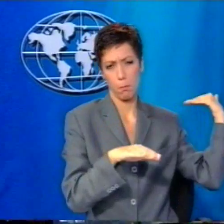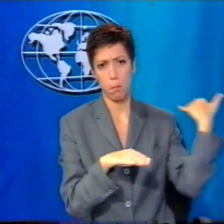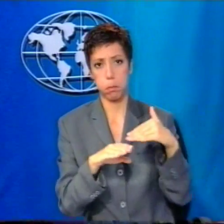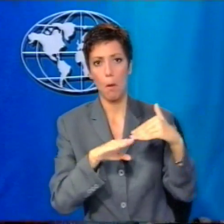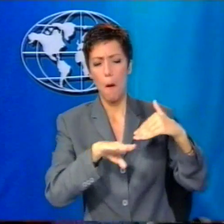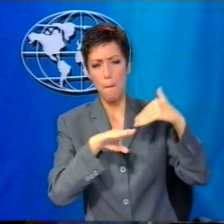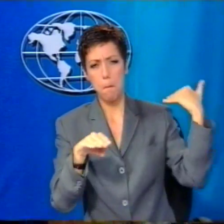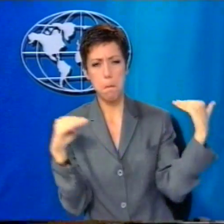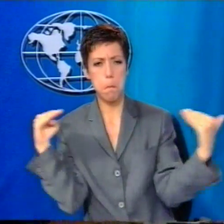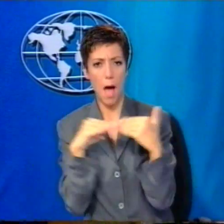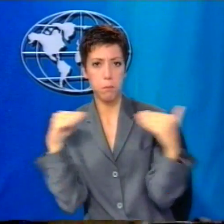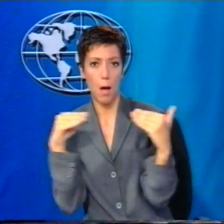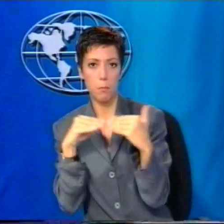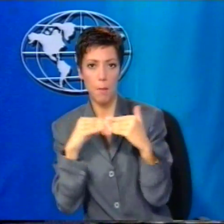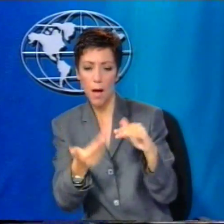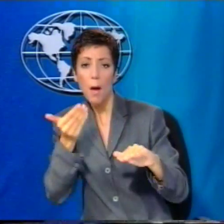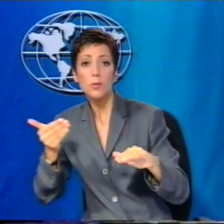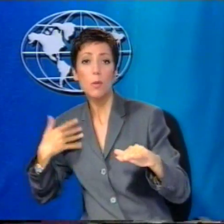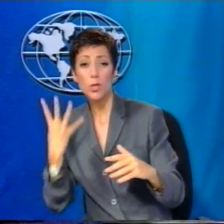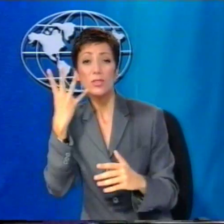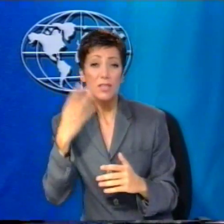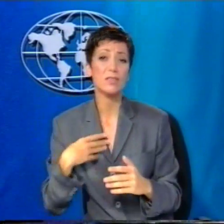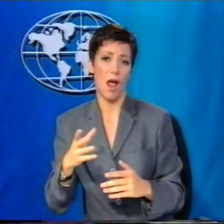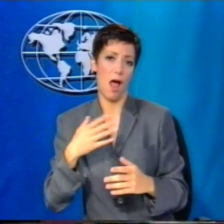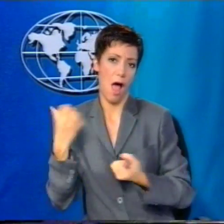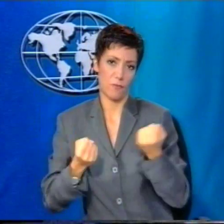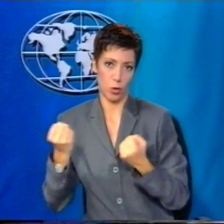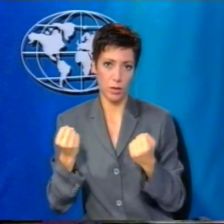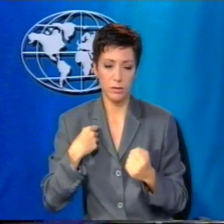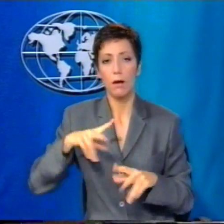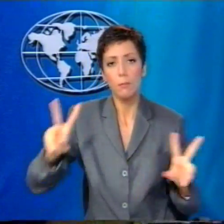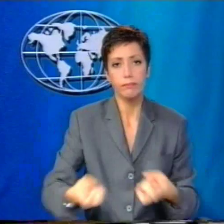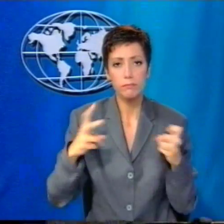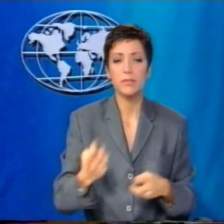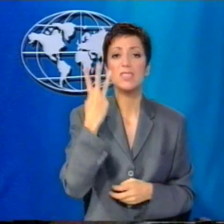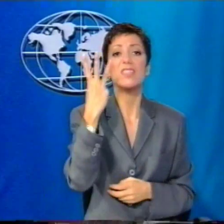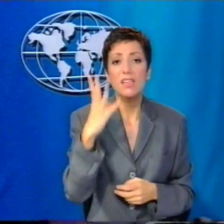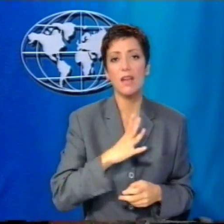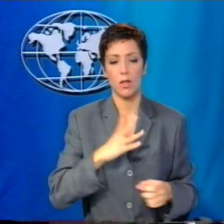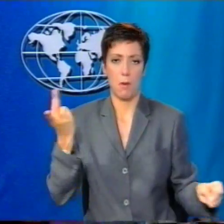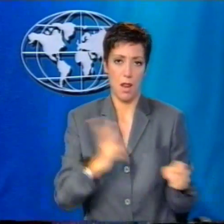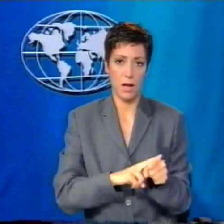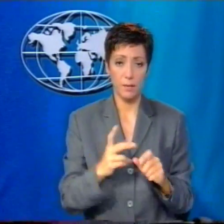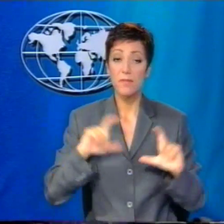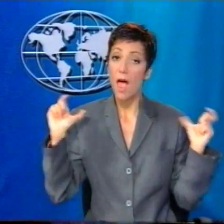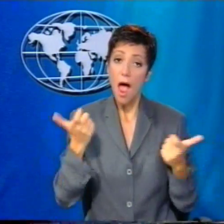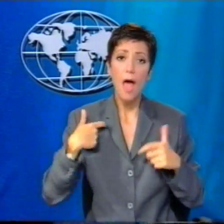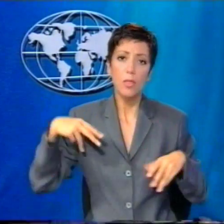αριστερά. Από τα συντρίμμια ανασύρθηκαν νεκρά 3 άτομα, ενώ η Εθνική Οδός έκλεισε για τουλάχιστον 2 ώρες,